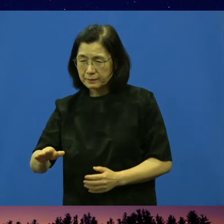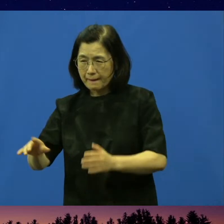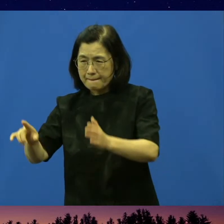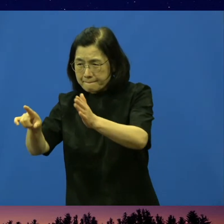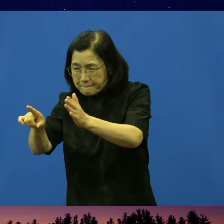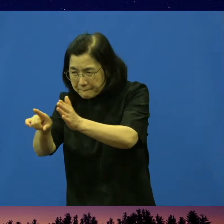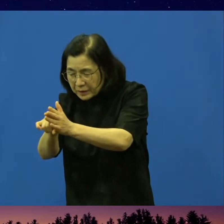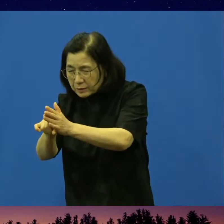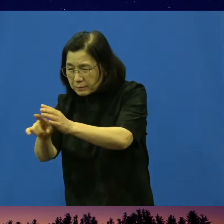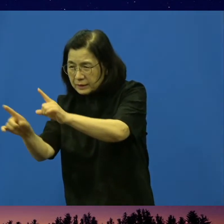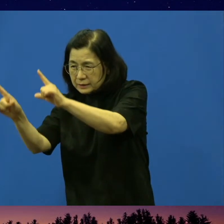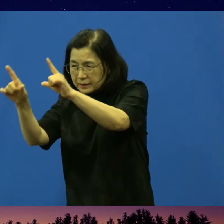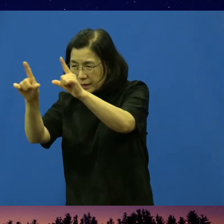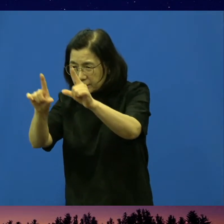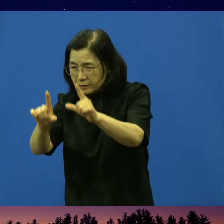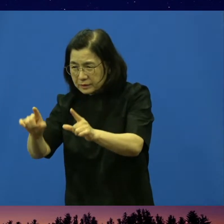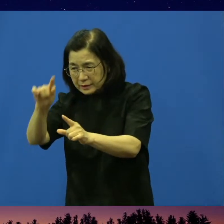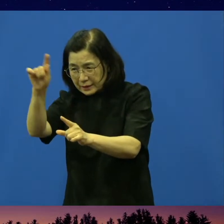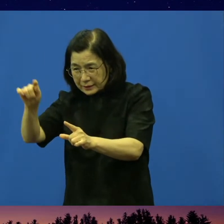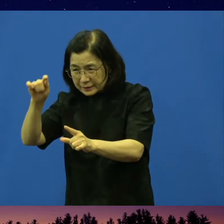삶에 찾아오는 주제예요.